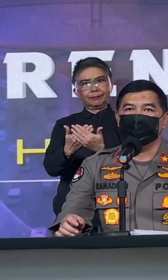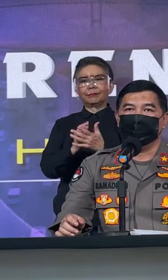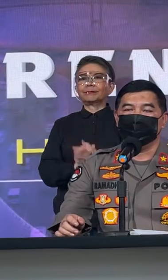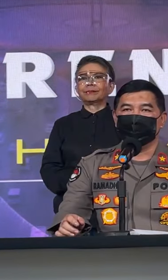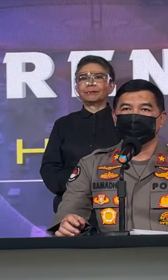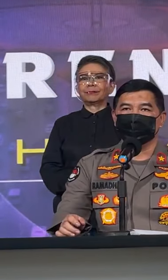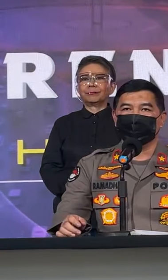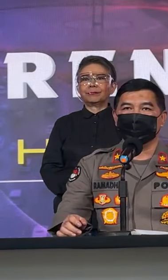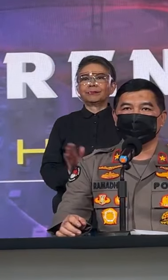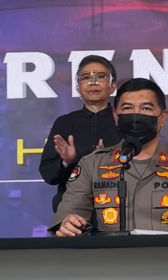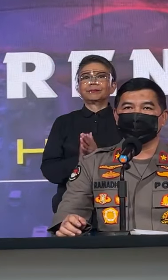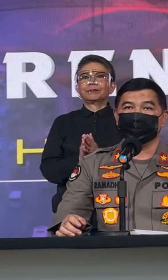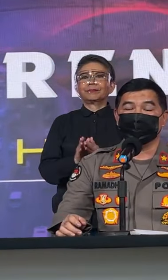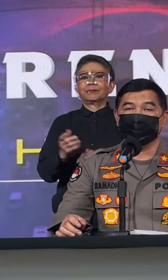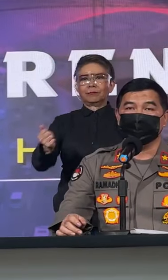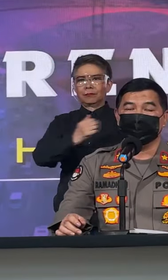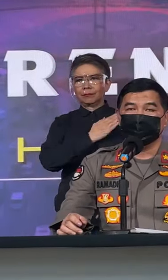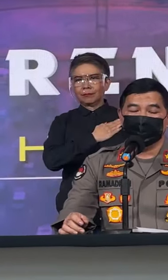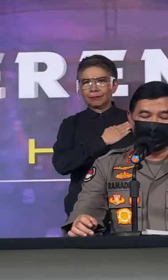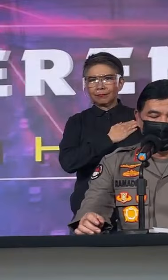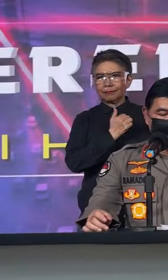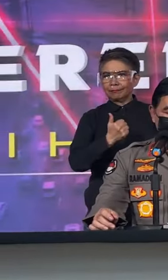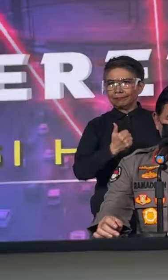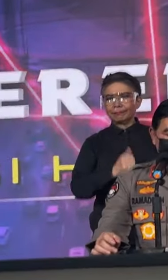Kebajikan, dan Salam Presisi.